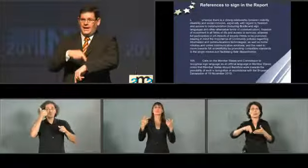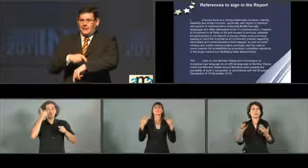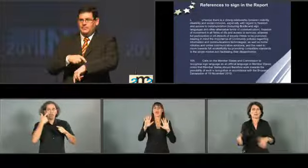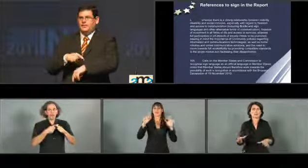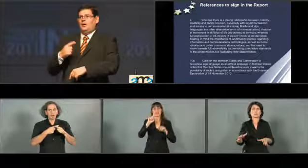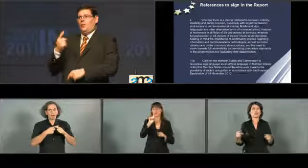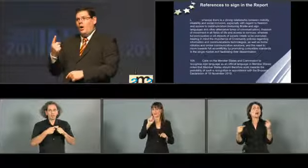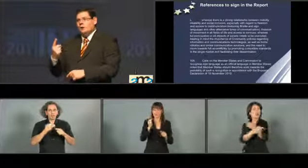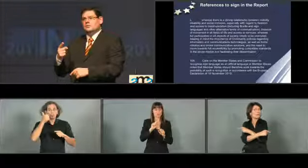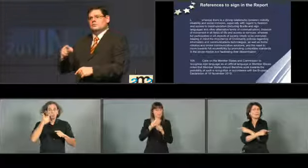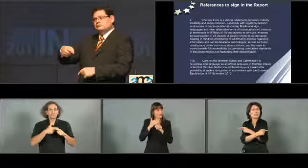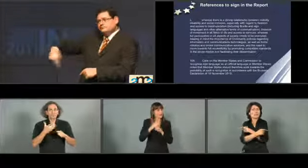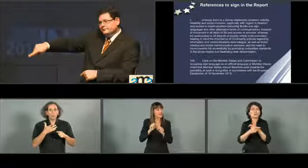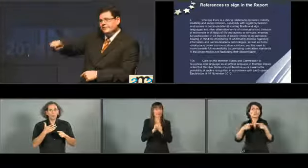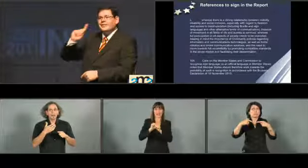Et les conclusions,